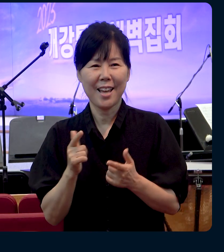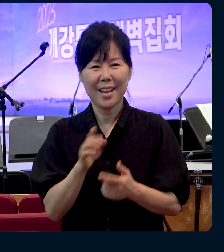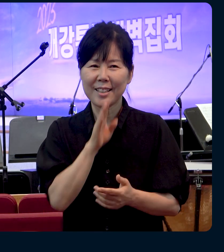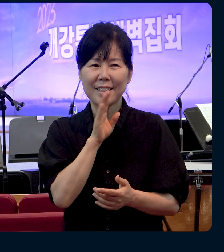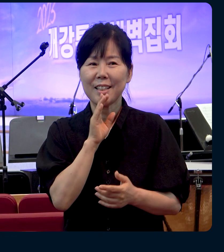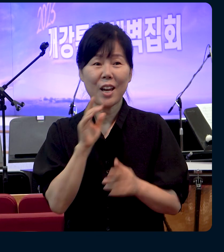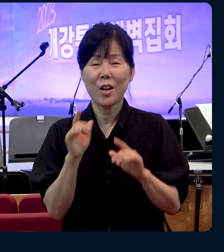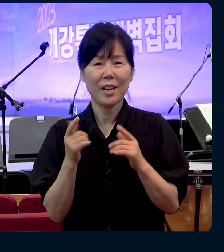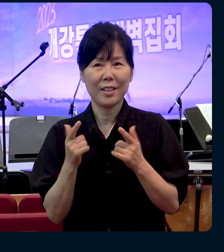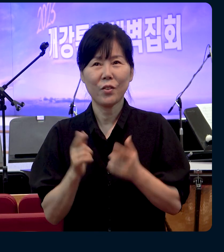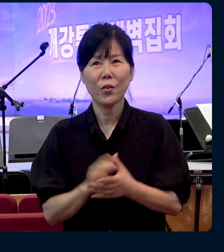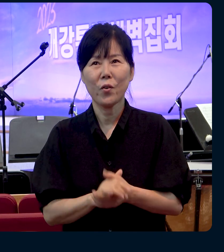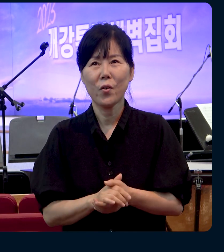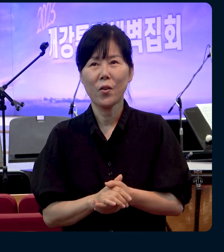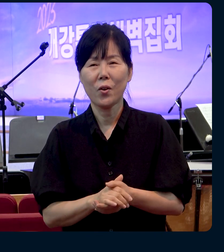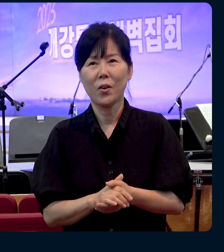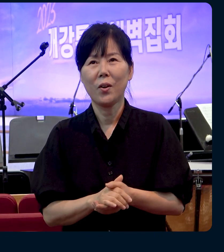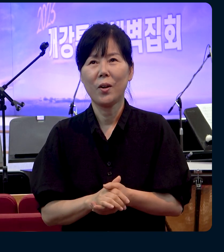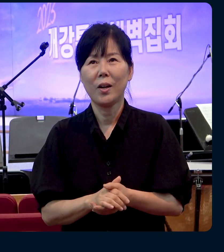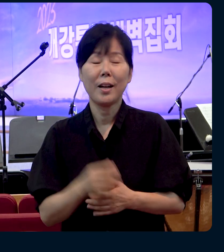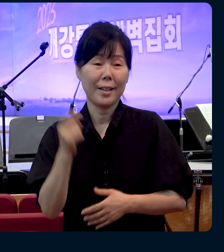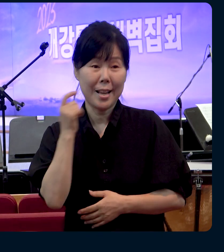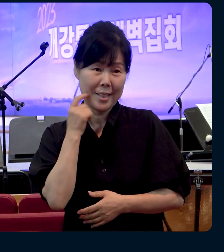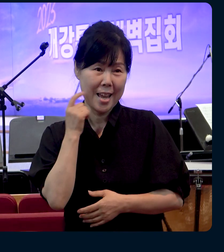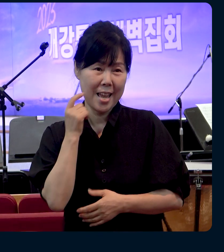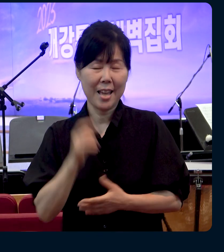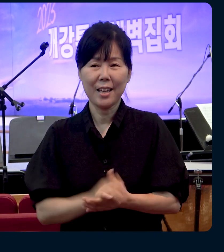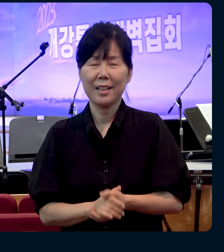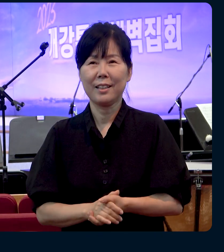진품이 있으면 제가 여기 있겠습니까?